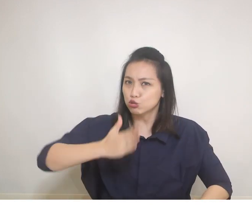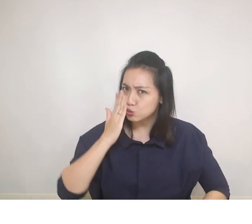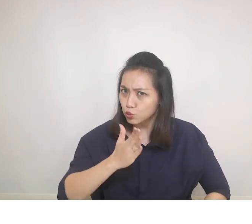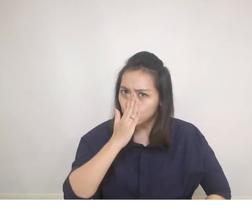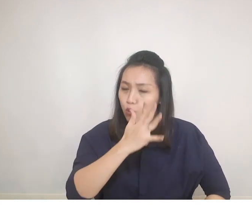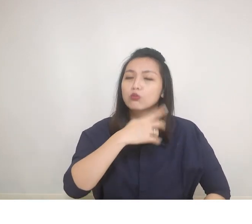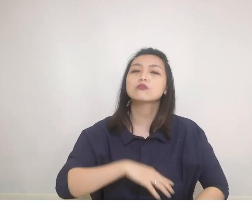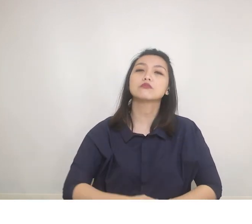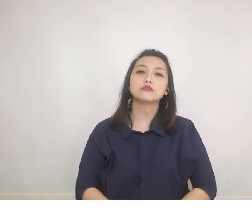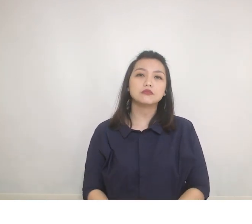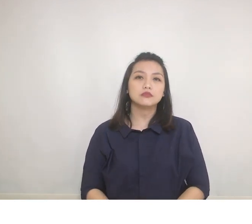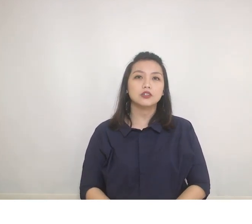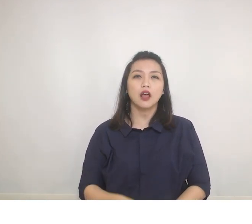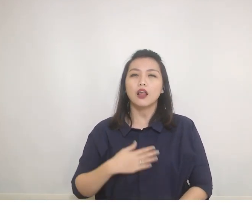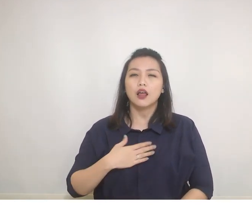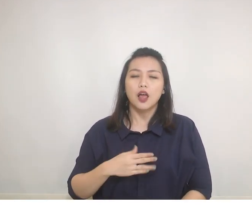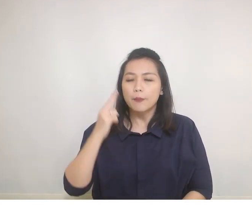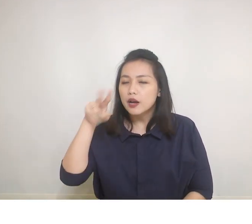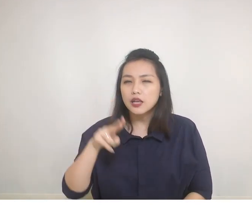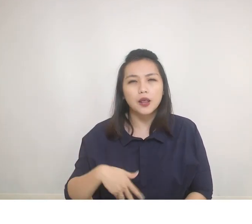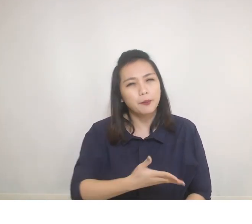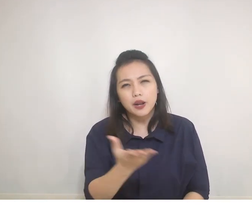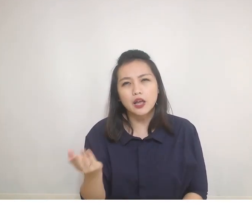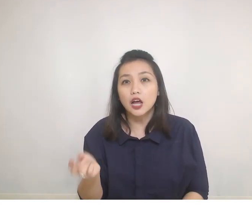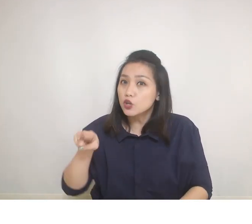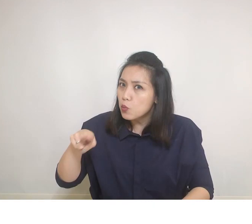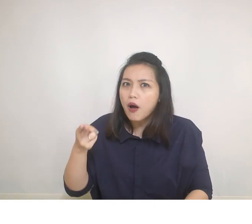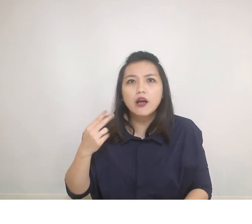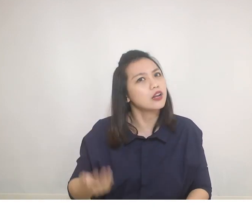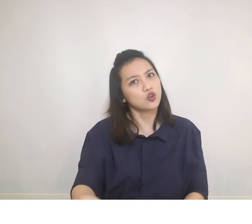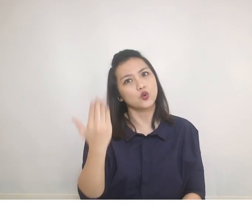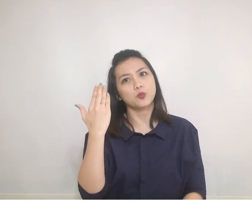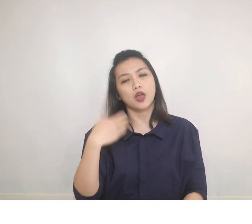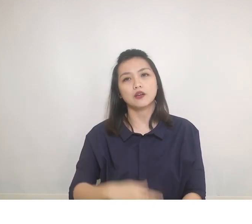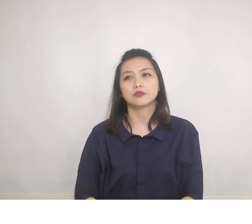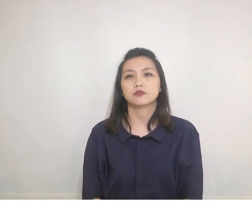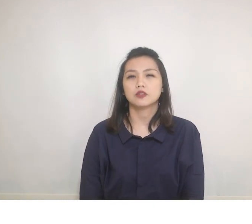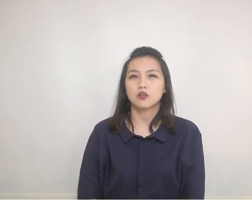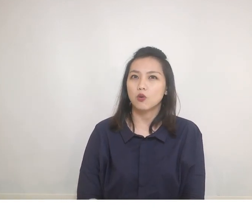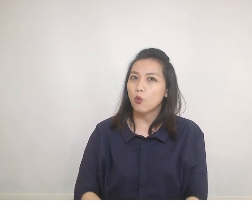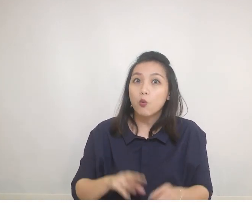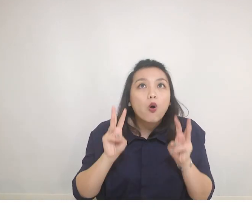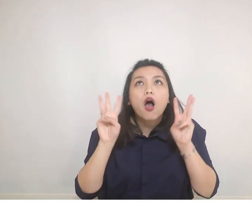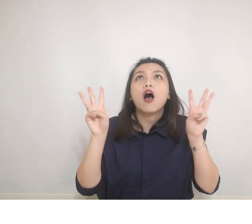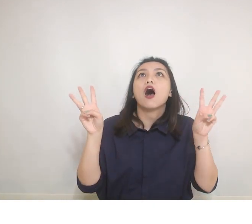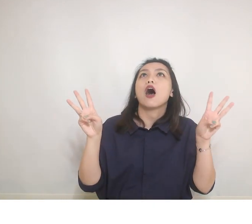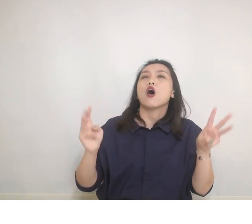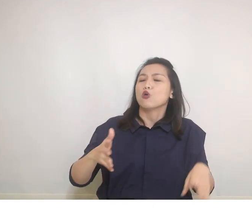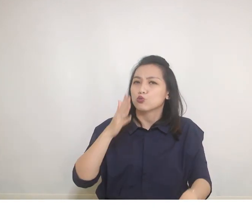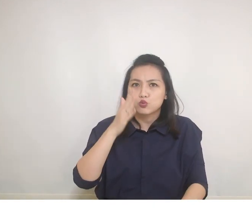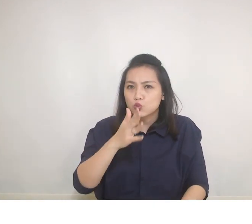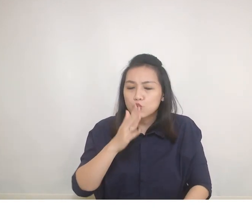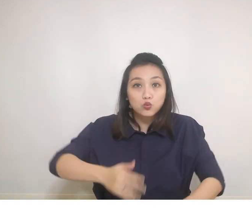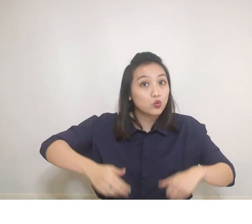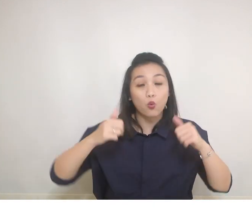waktunya ini, saya ini berubah. Gak bisa saya ini seperti ini terus. Saya fokus saya ini selama ini tuh salah, hanya uang dan